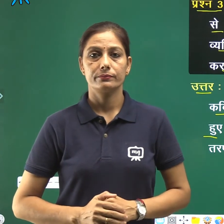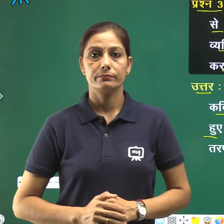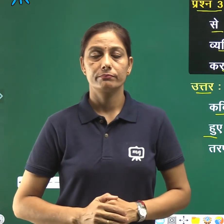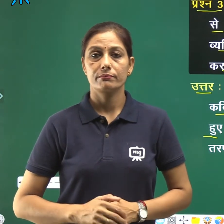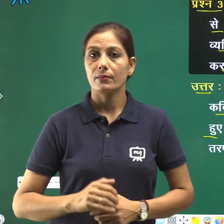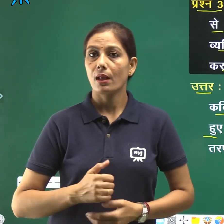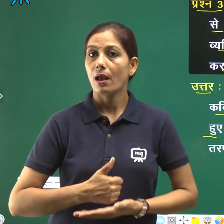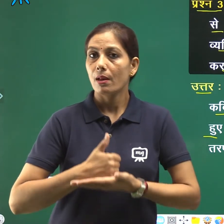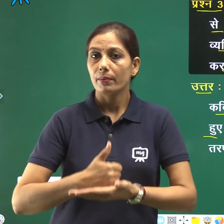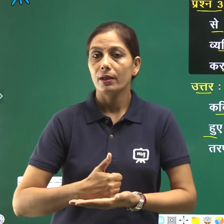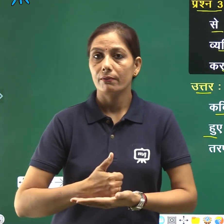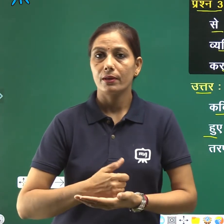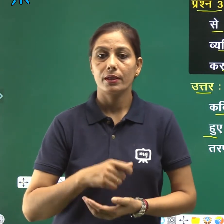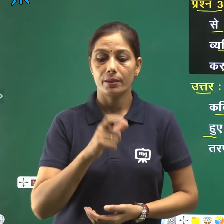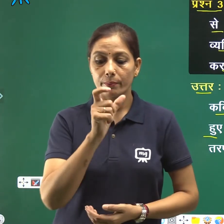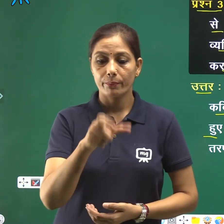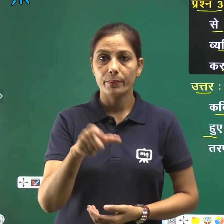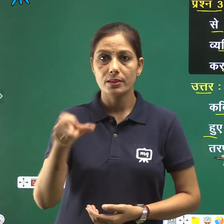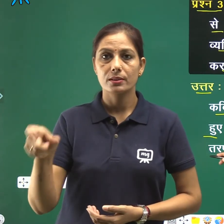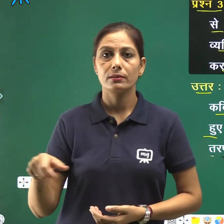सहायक कर्मचारियों की तरफ